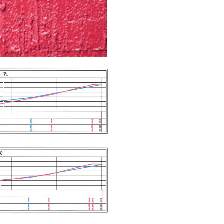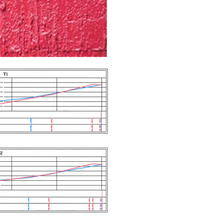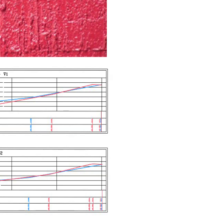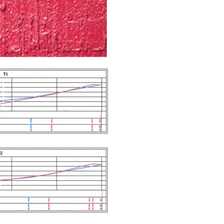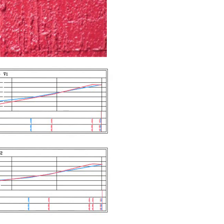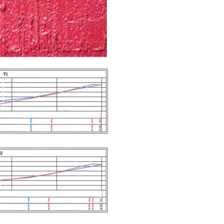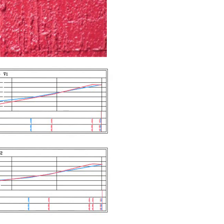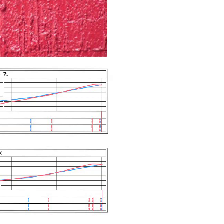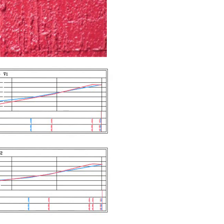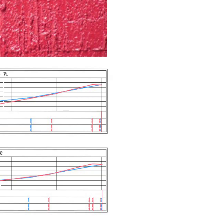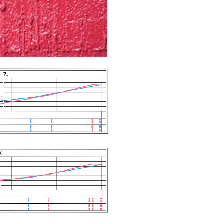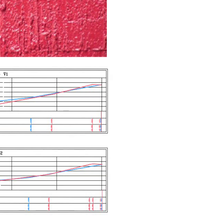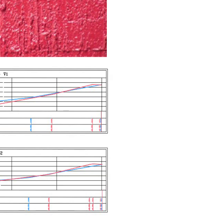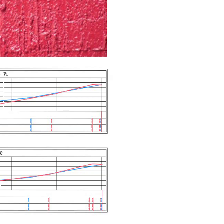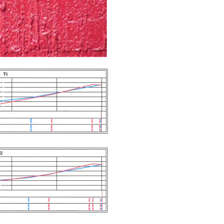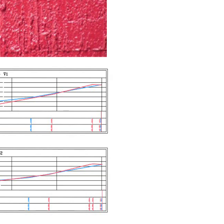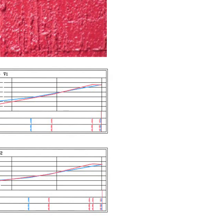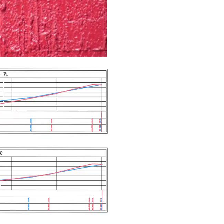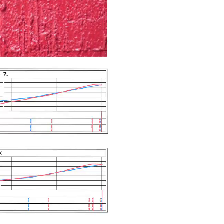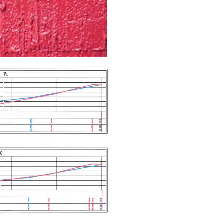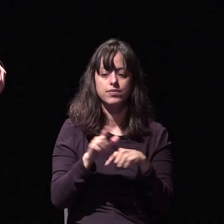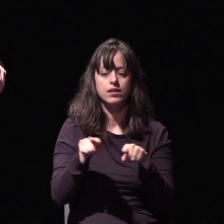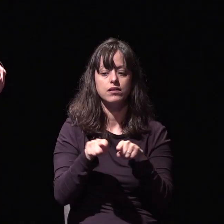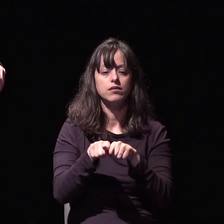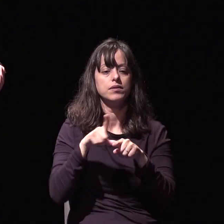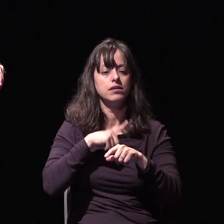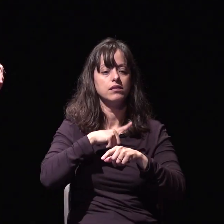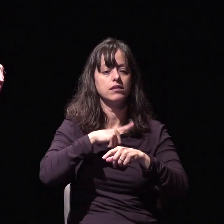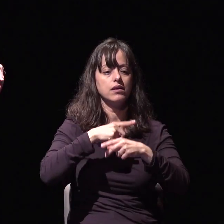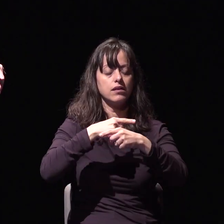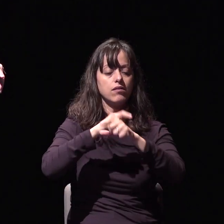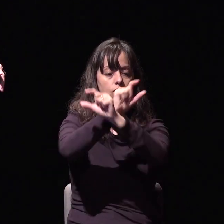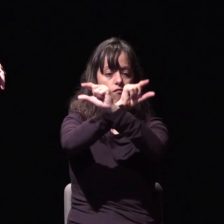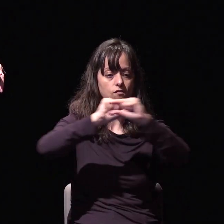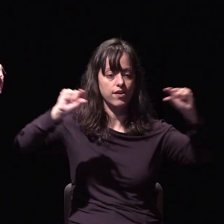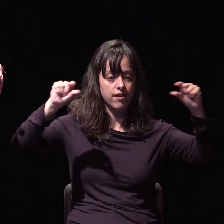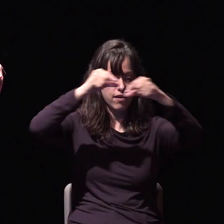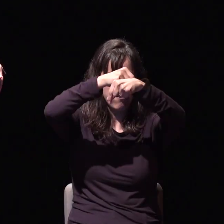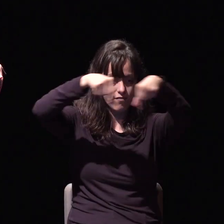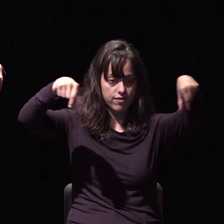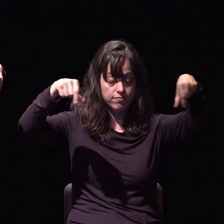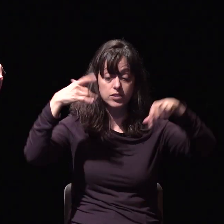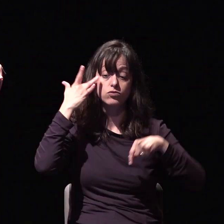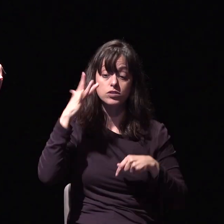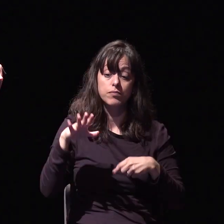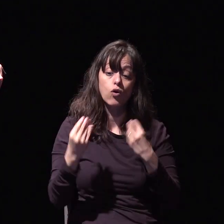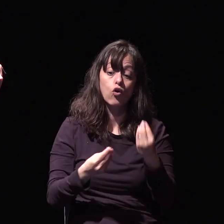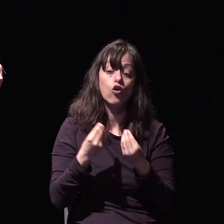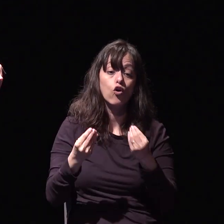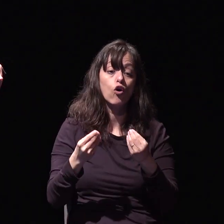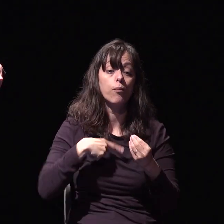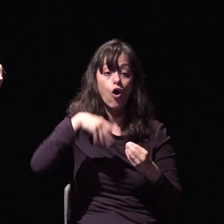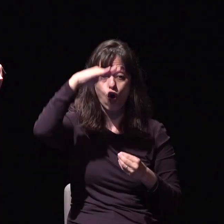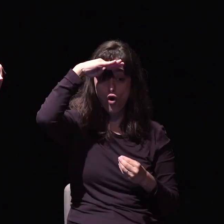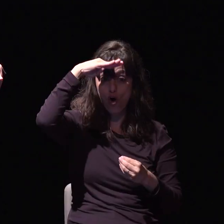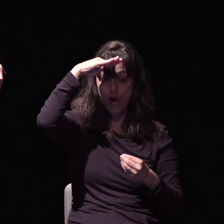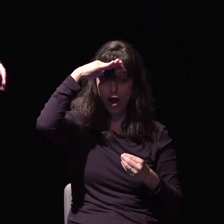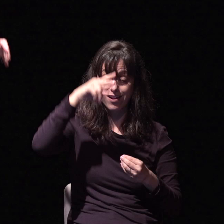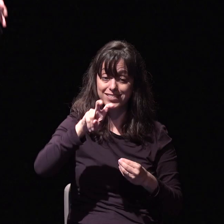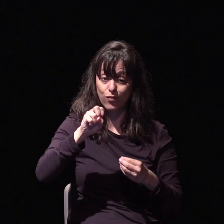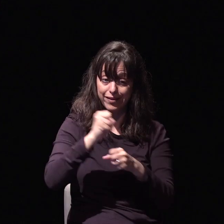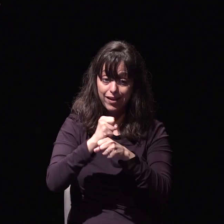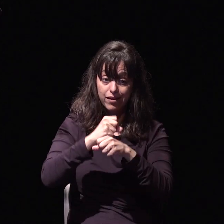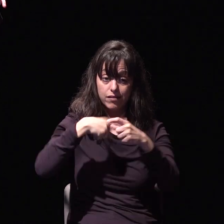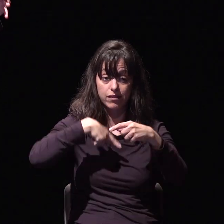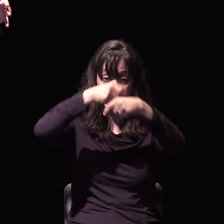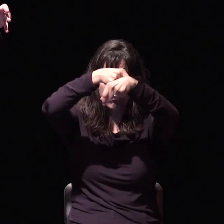fazer esse tipo de cálculo. A gente não sabia, por exemplo, como que o concreto tinha se comportado ao longo dos 50 anos.